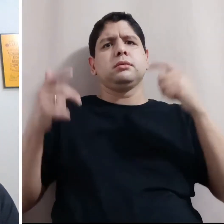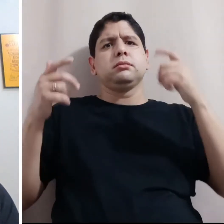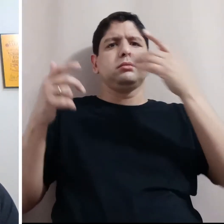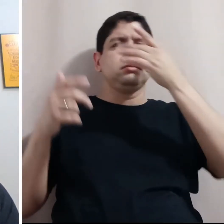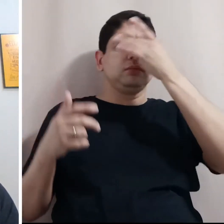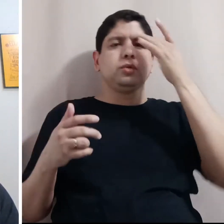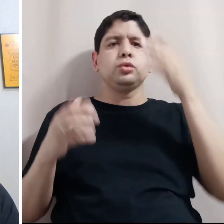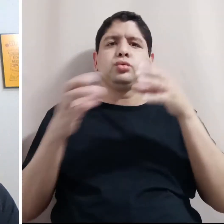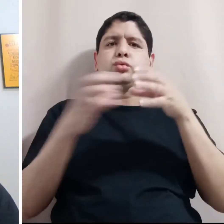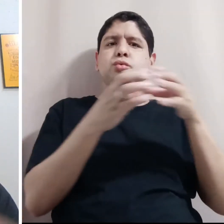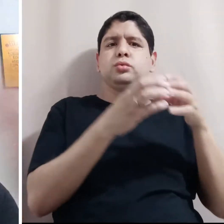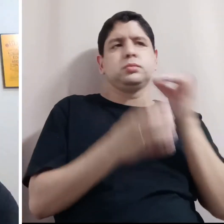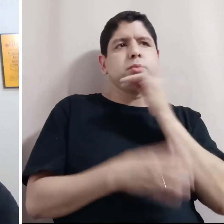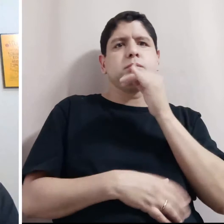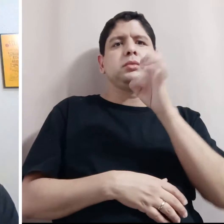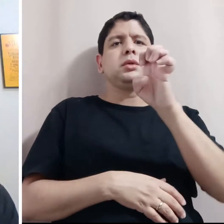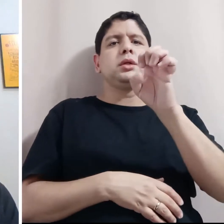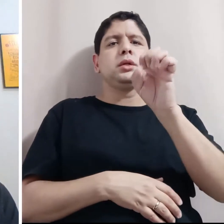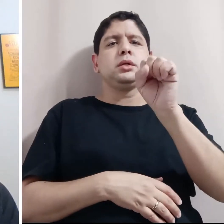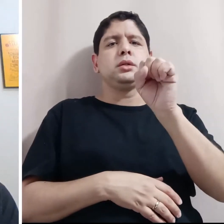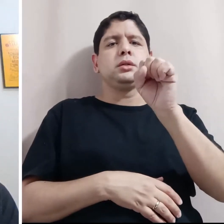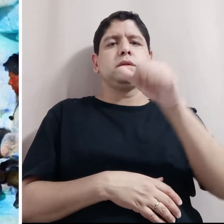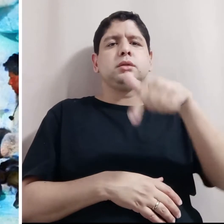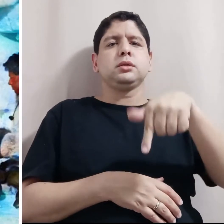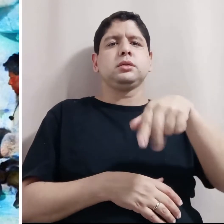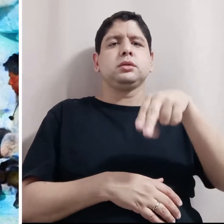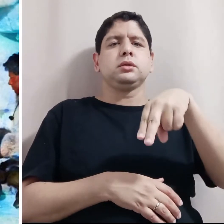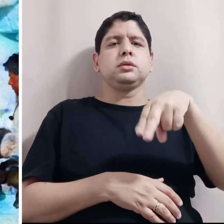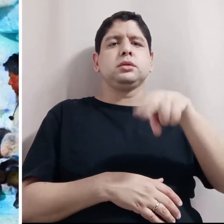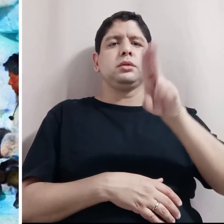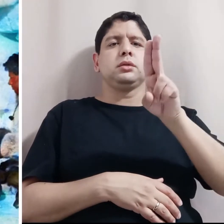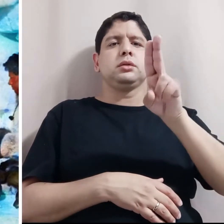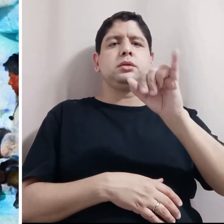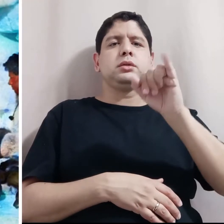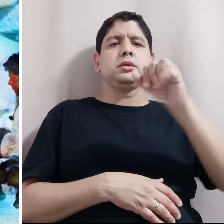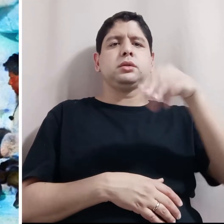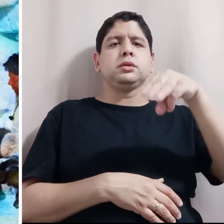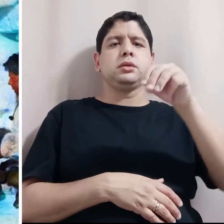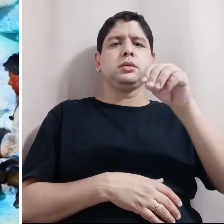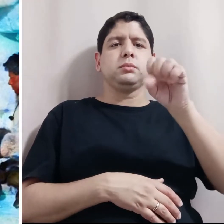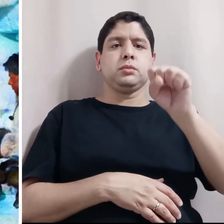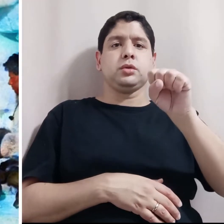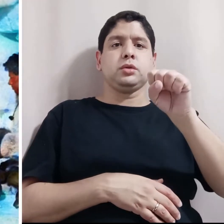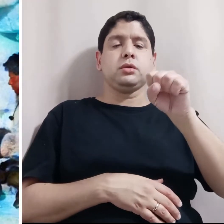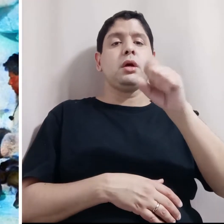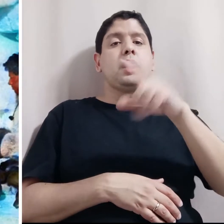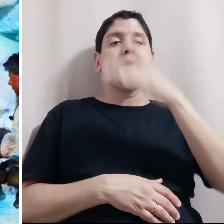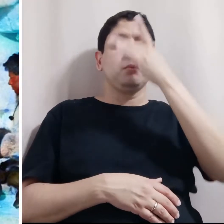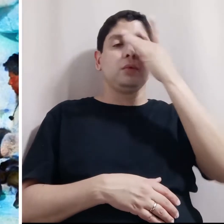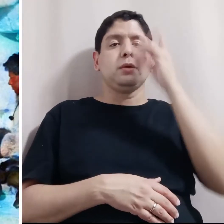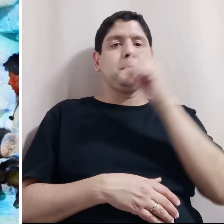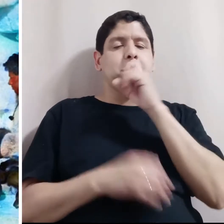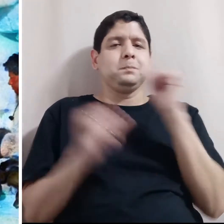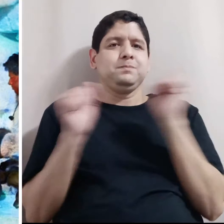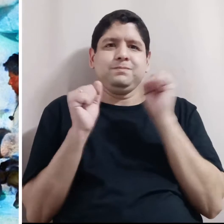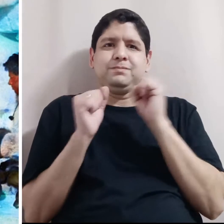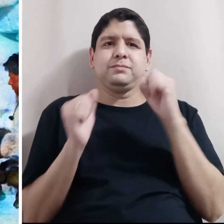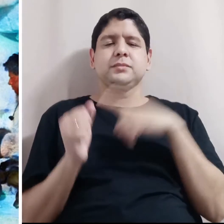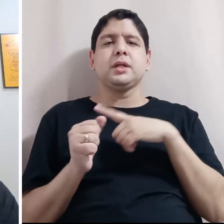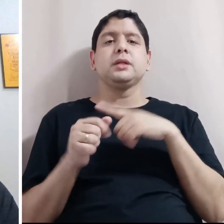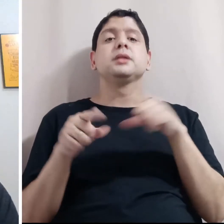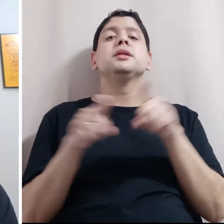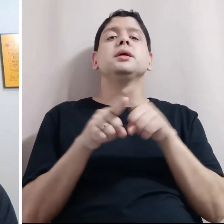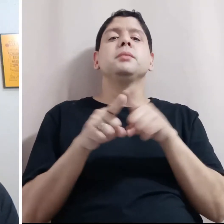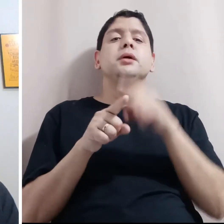vários e vários deles, né? Os esquimós, por exemplo, lá no extremo norte, né, do nosso continente, até